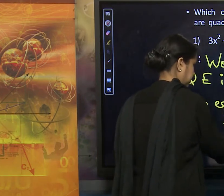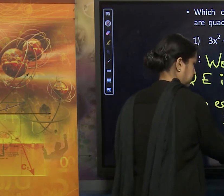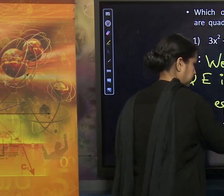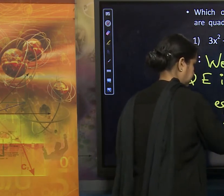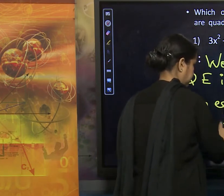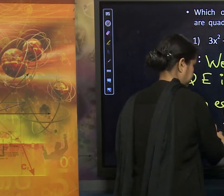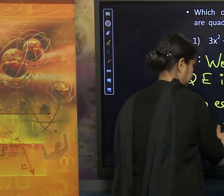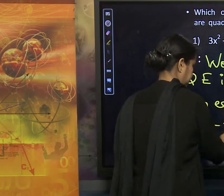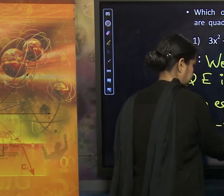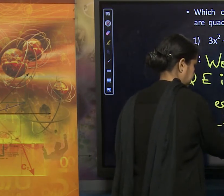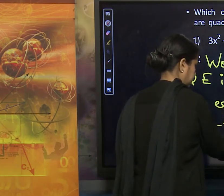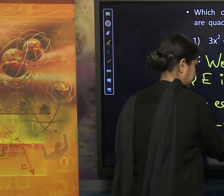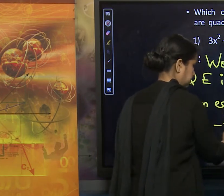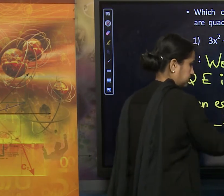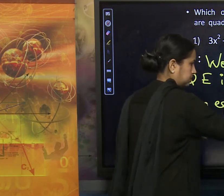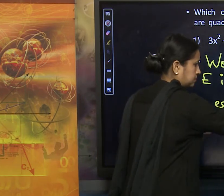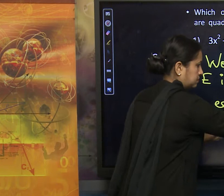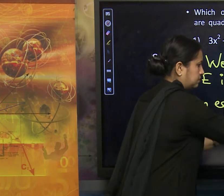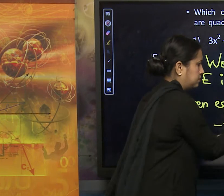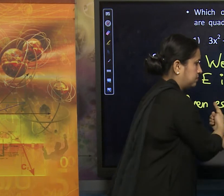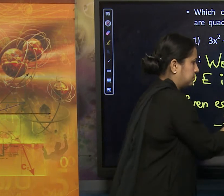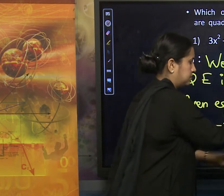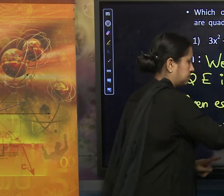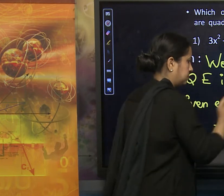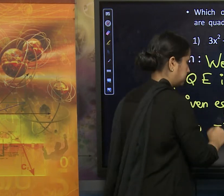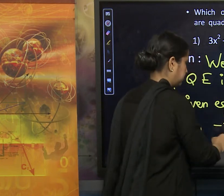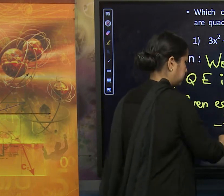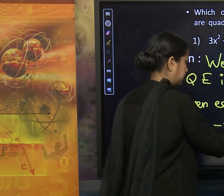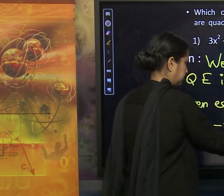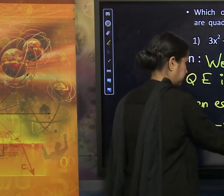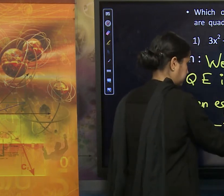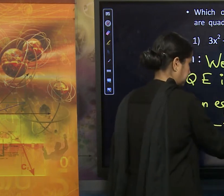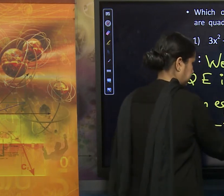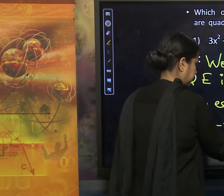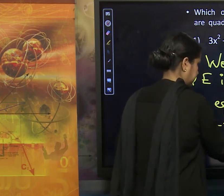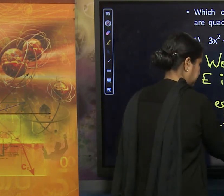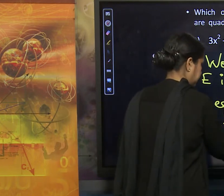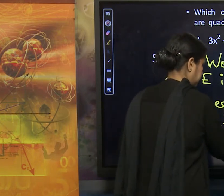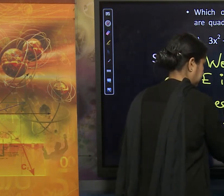कितनी होती है, 2। अब देखिए इनको हमें ऑर्डर में लगाना है।